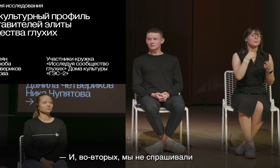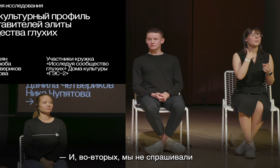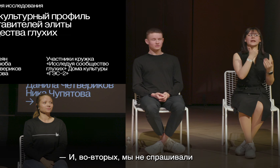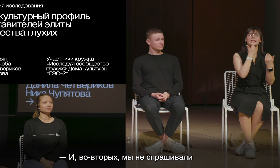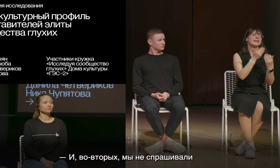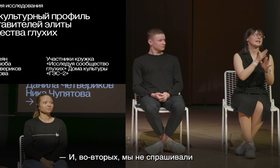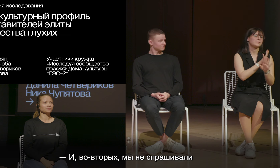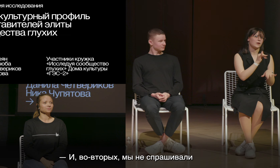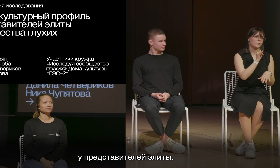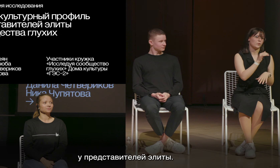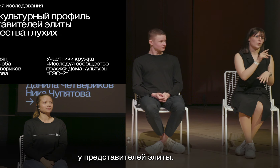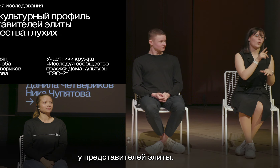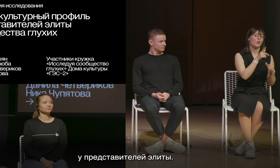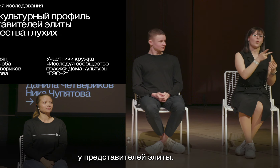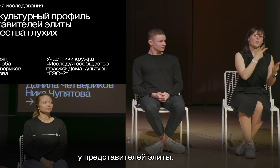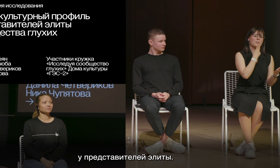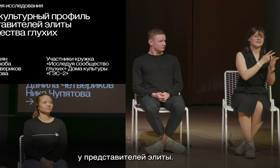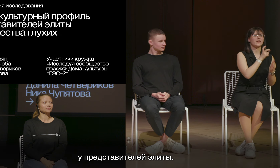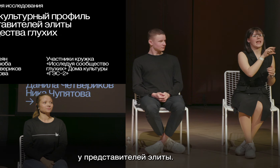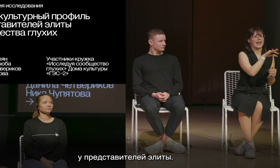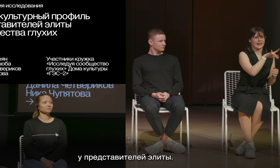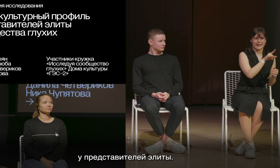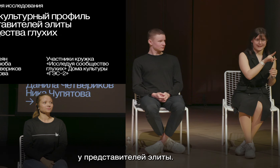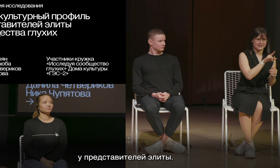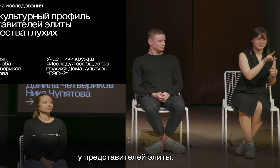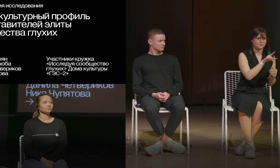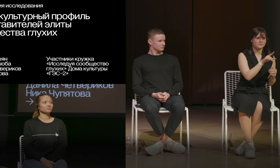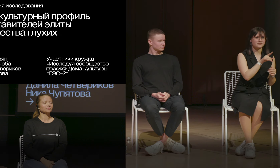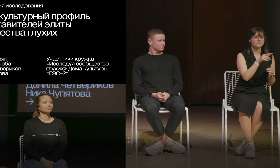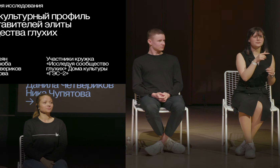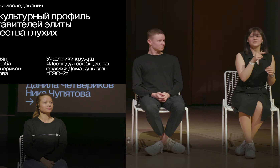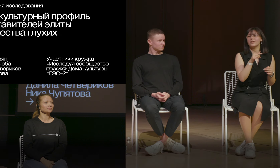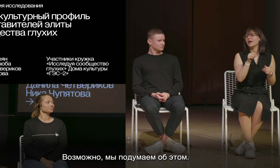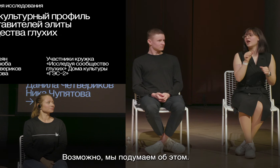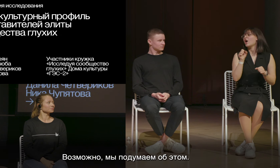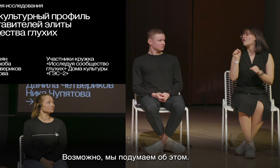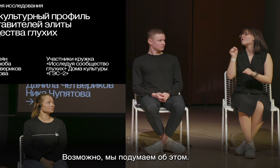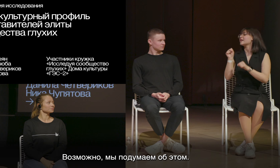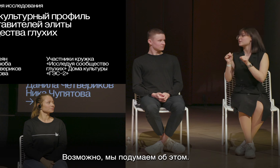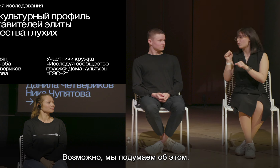И, во-вторых, мы не спрашивали у представителей элиты, вошедших в топ,